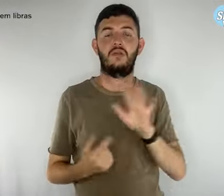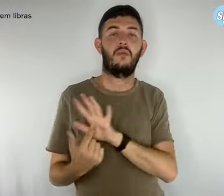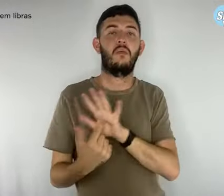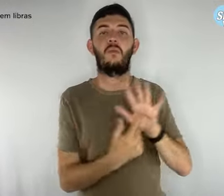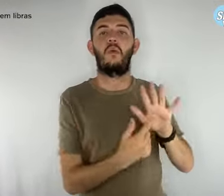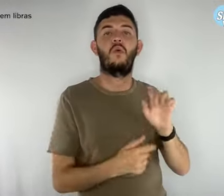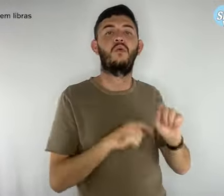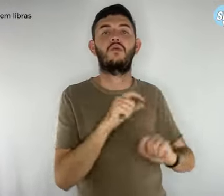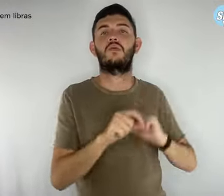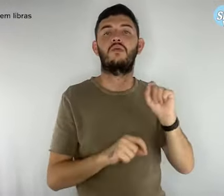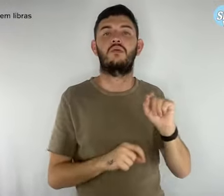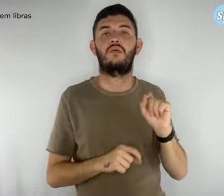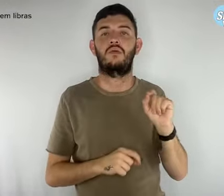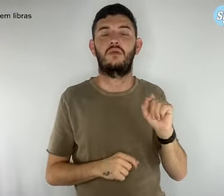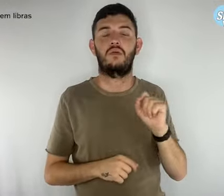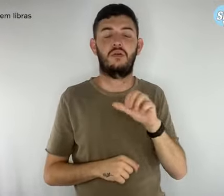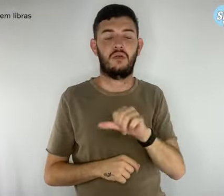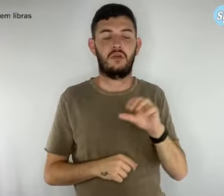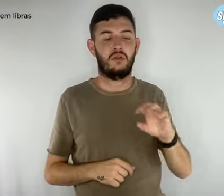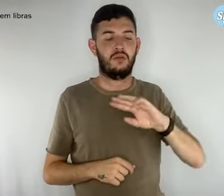no universo de